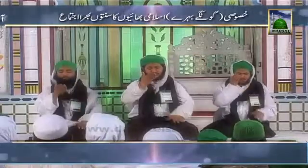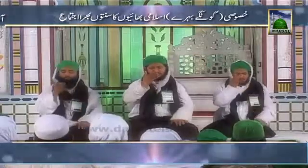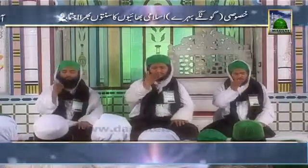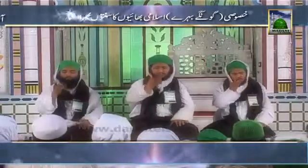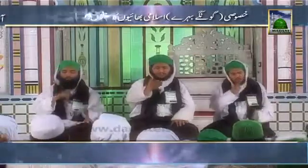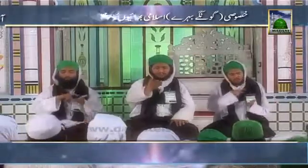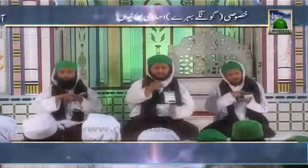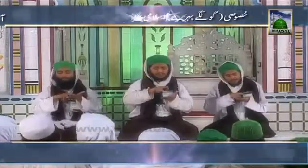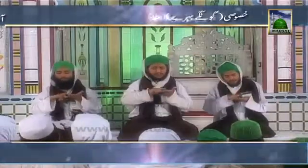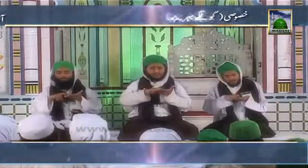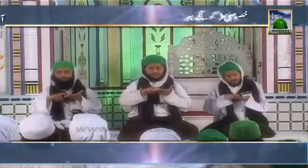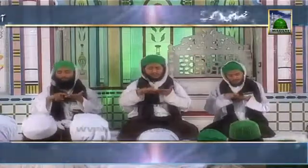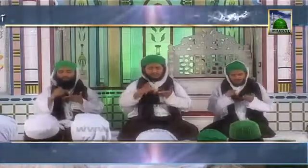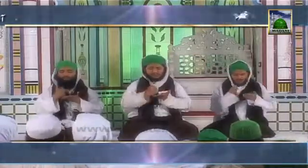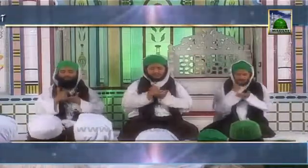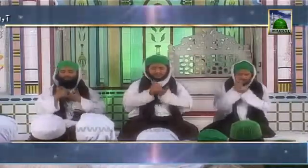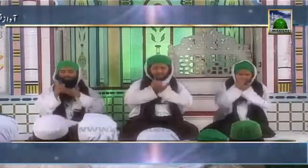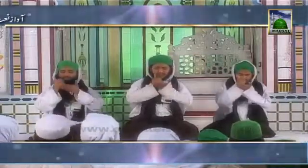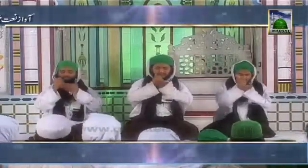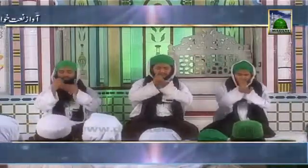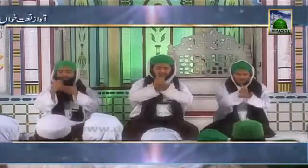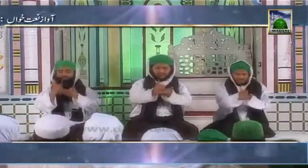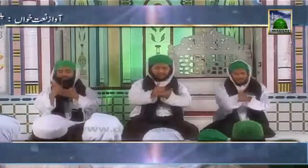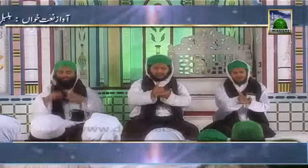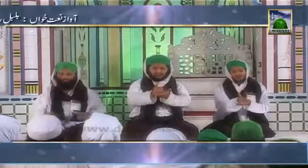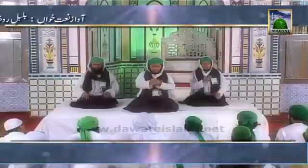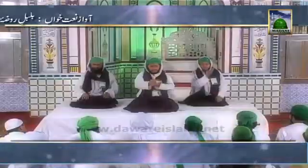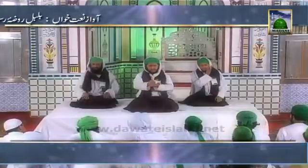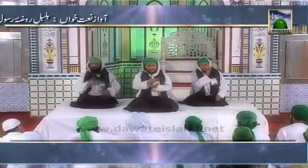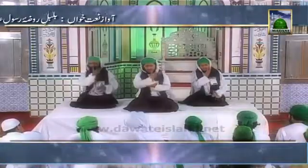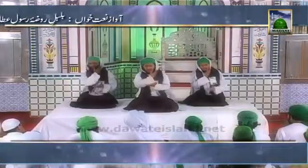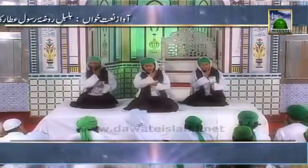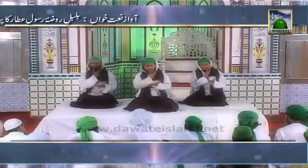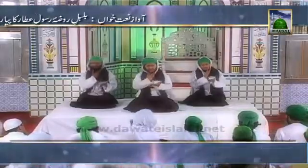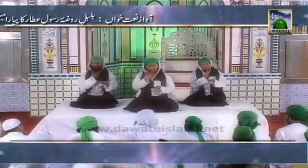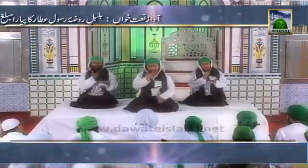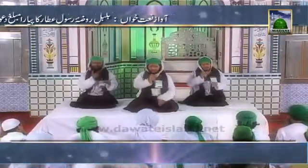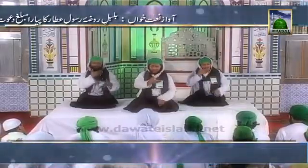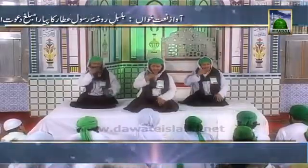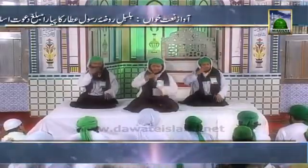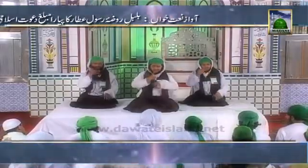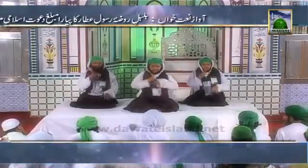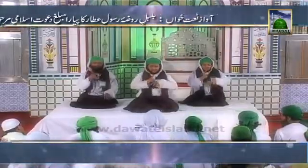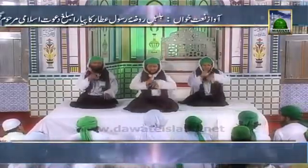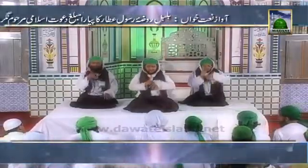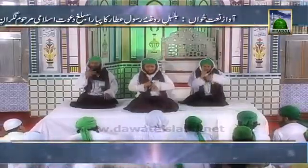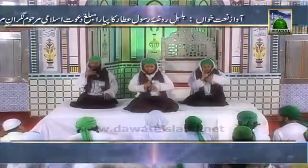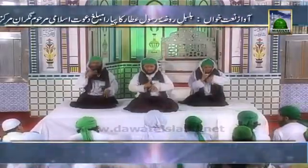اس کو مہمان، جس کو چاہا میٹھے مدینے